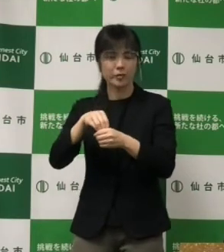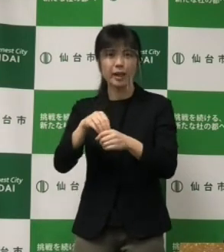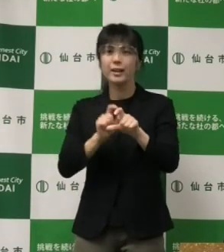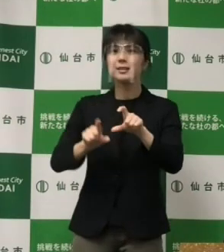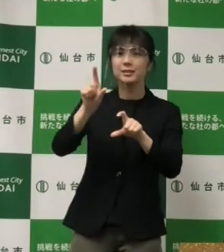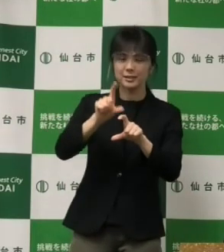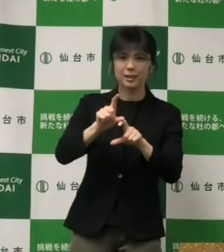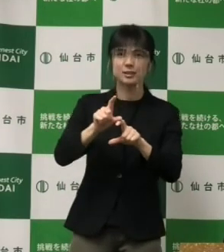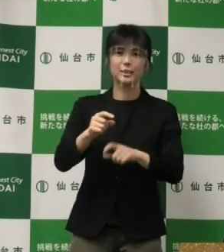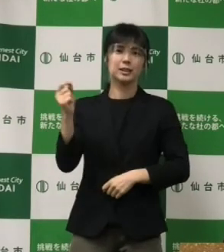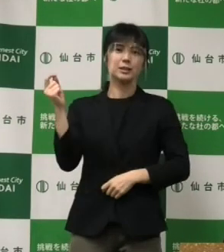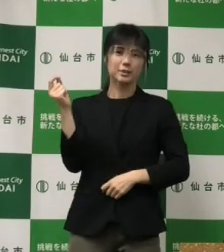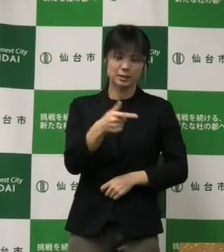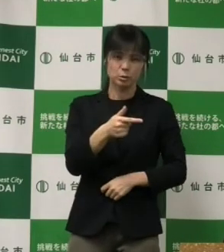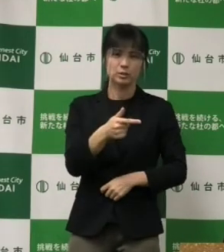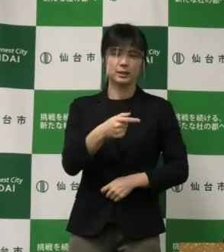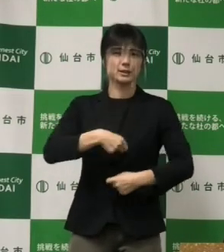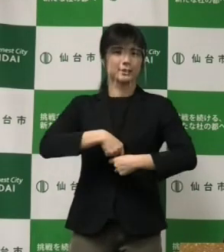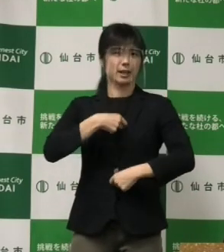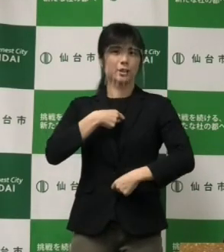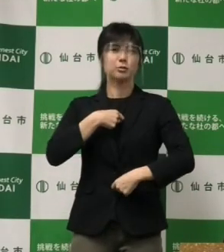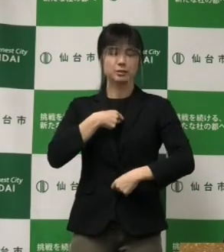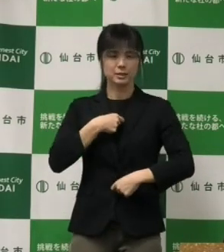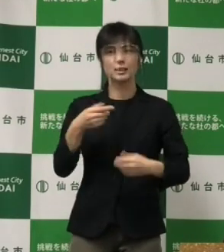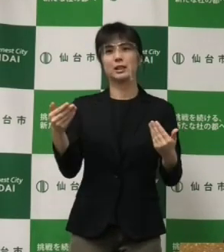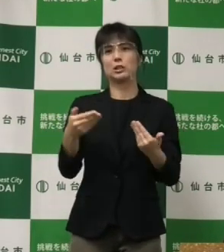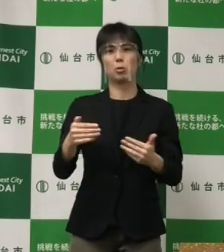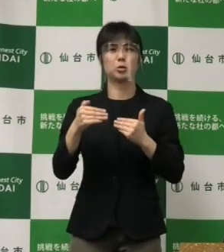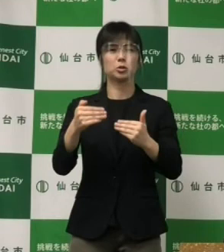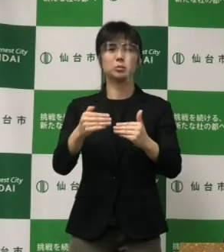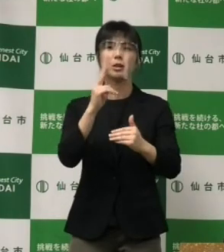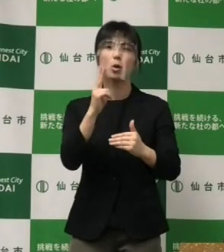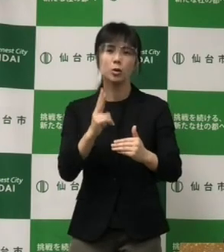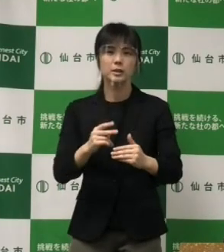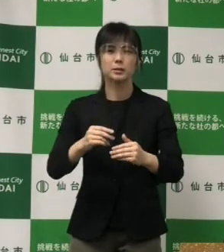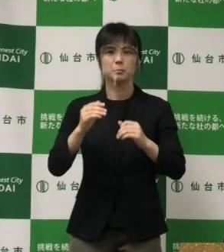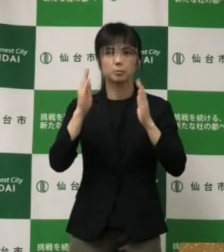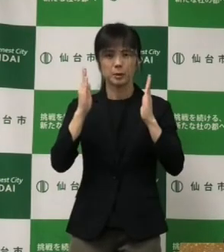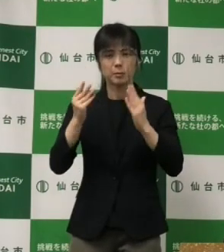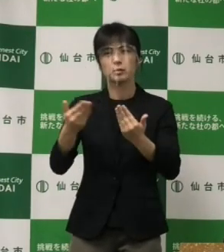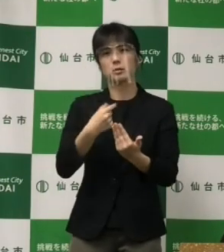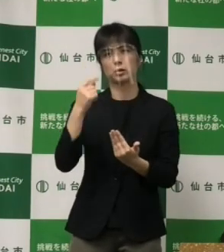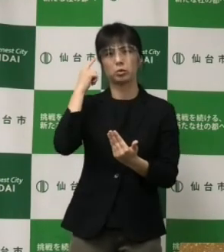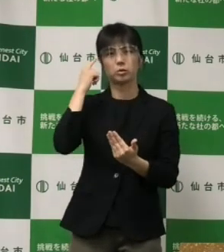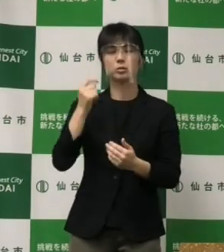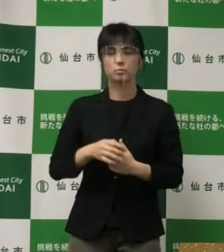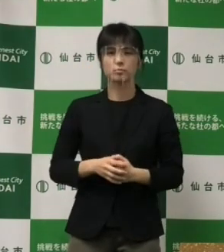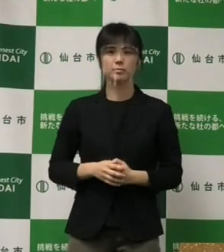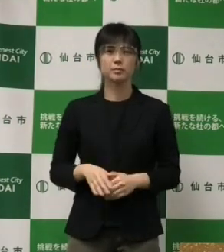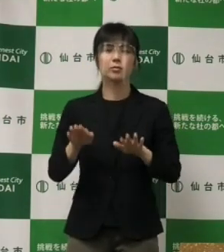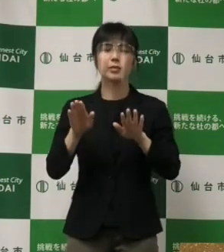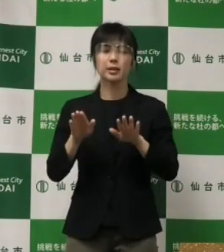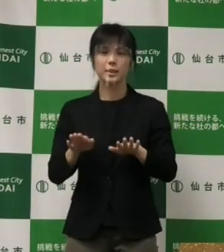に迅速に正確に業務ができるように努めていただきたいと思いますし、今選管では